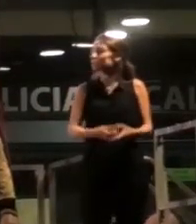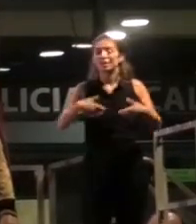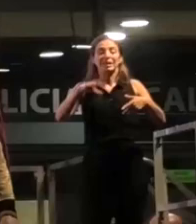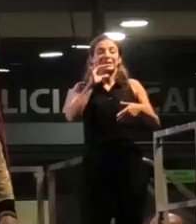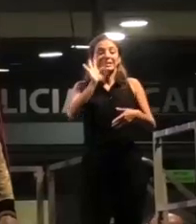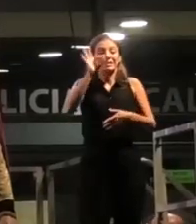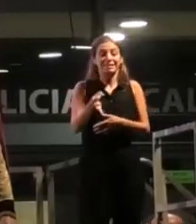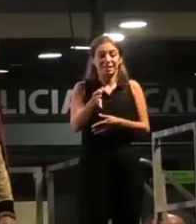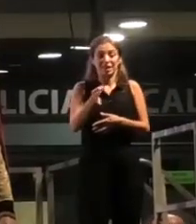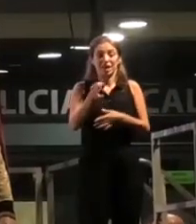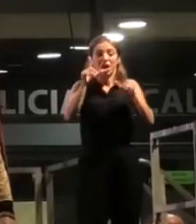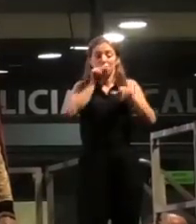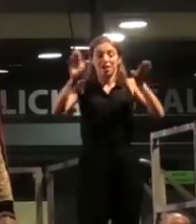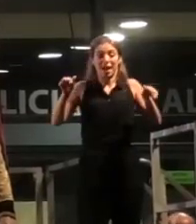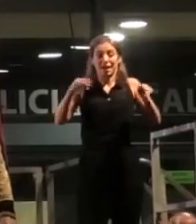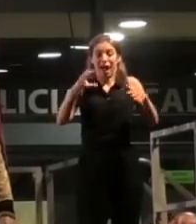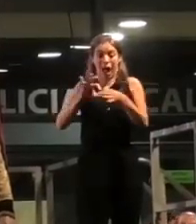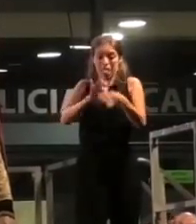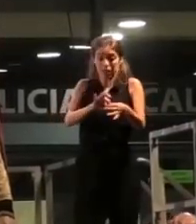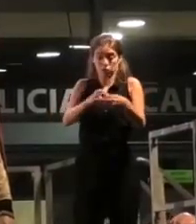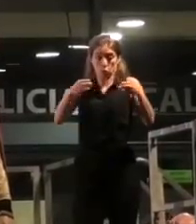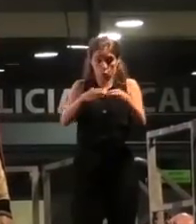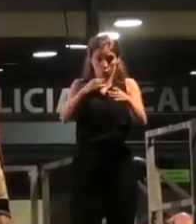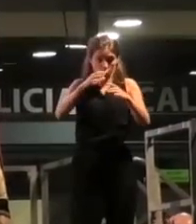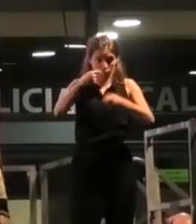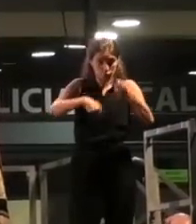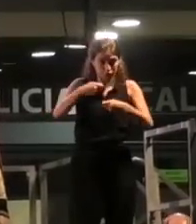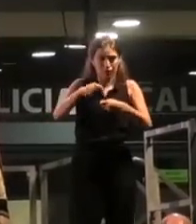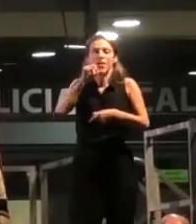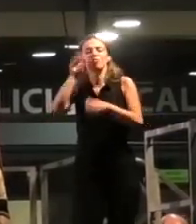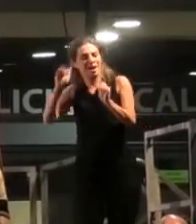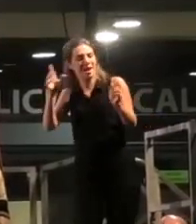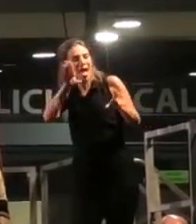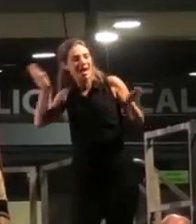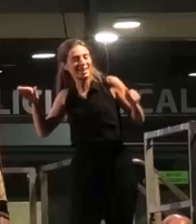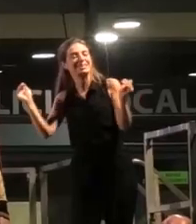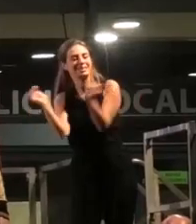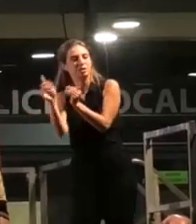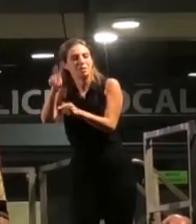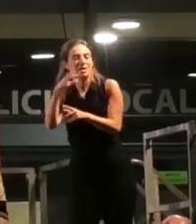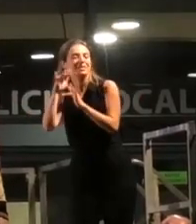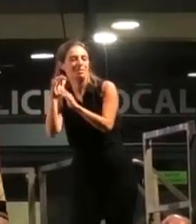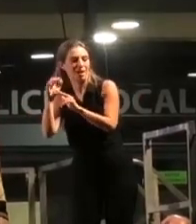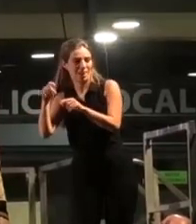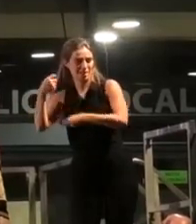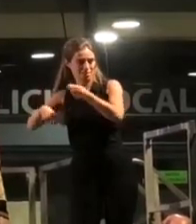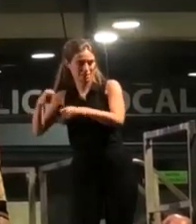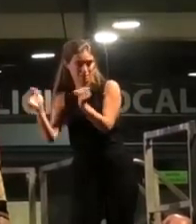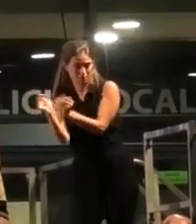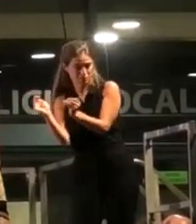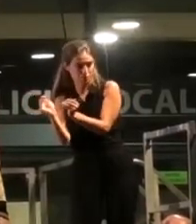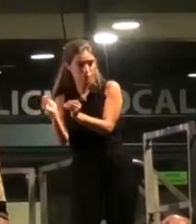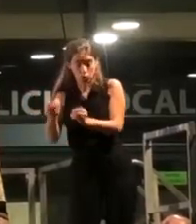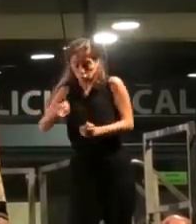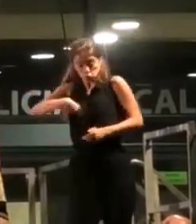I si la farnaca té el seu grup de percussió, la farnaqueta no podia ser menys, i també té els seus timbalers. Som els